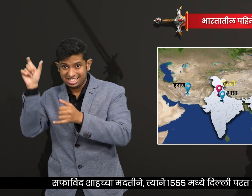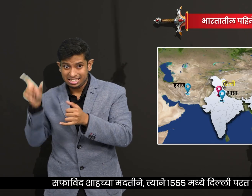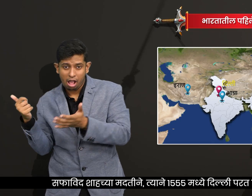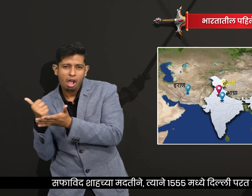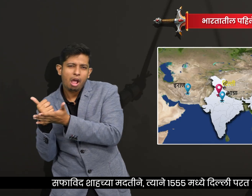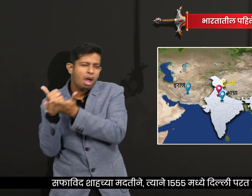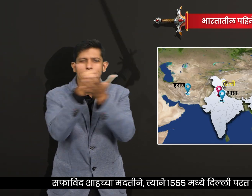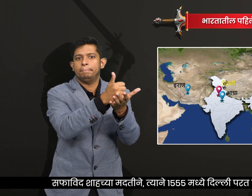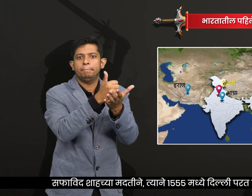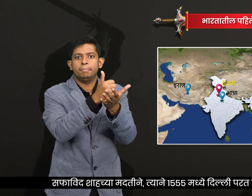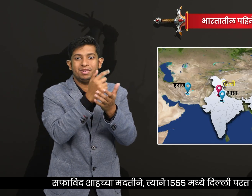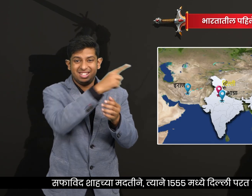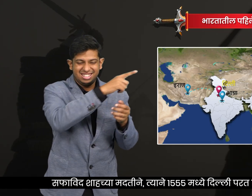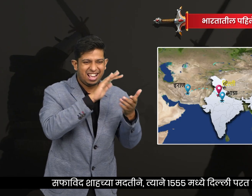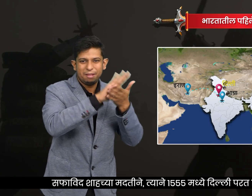सफाविद शाहच्या